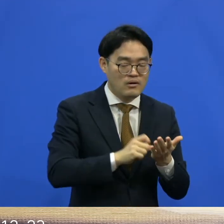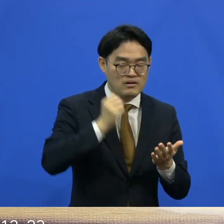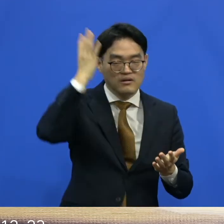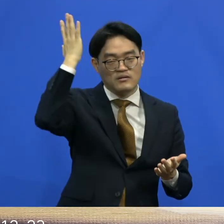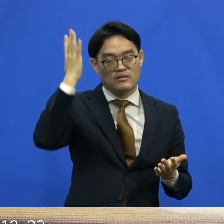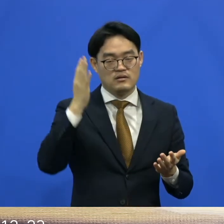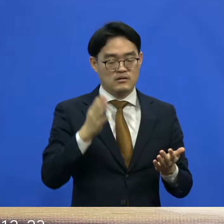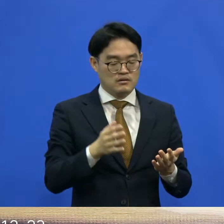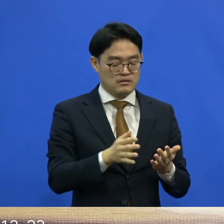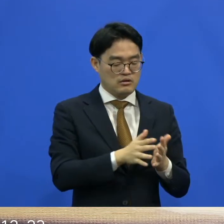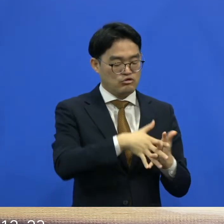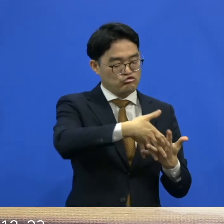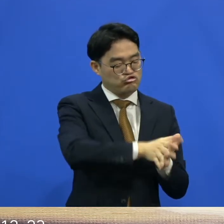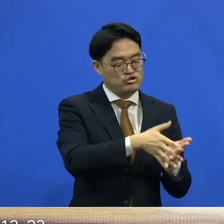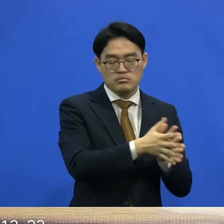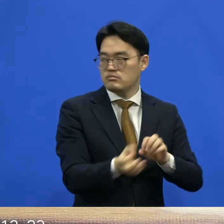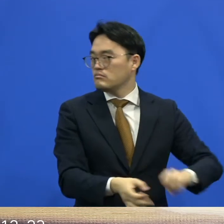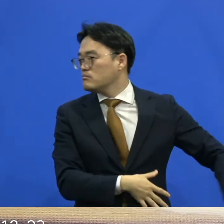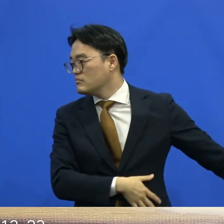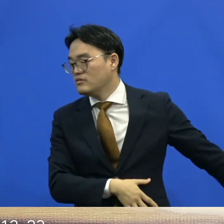나중에는 그 수첩도 잊어버립니다.